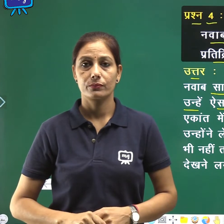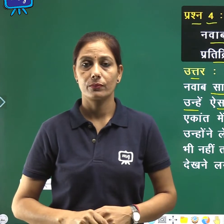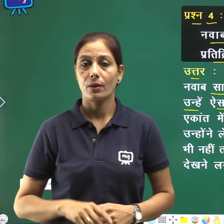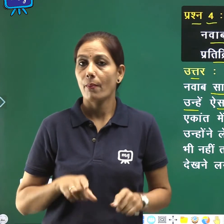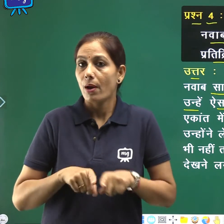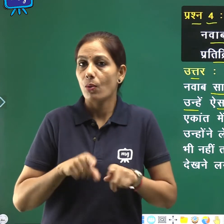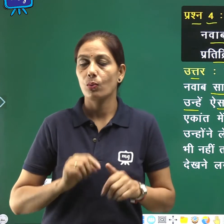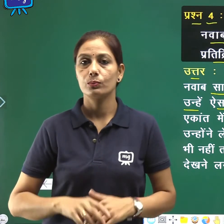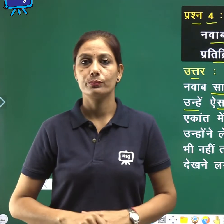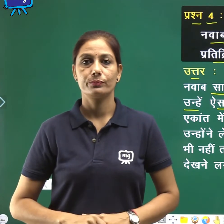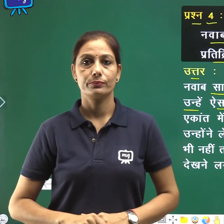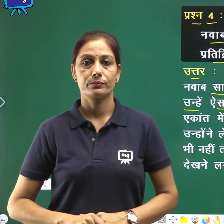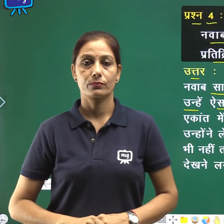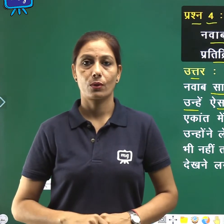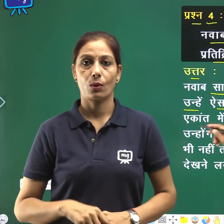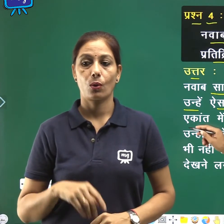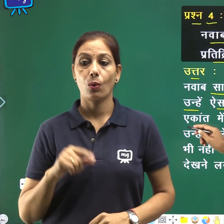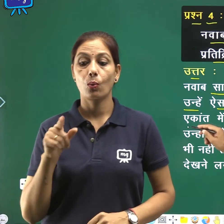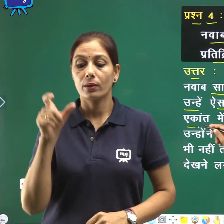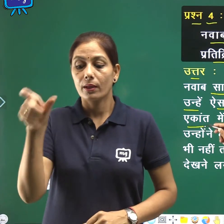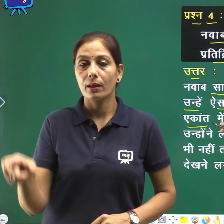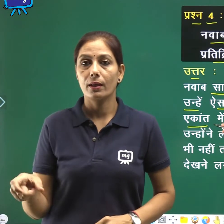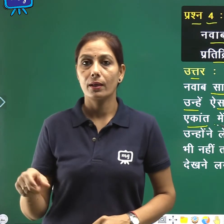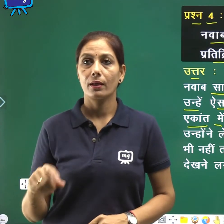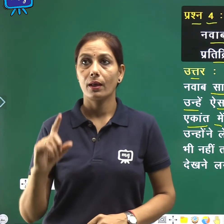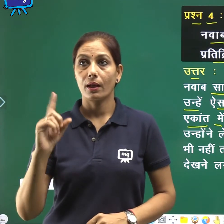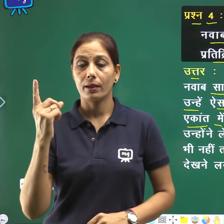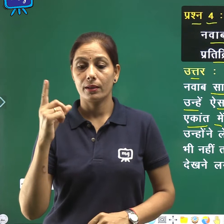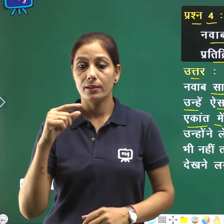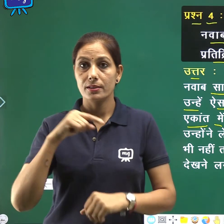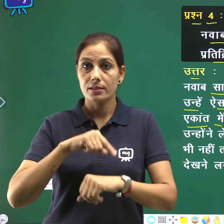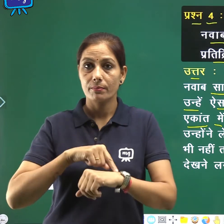मानो उनके एकांत में